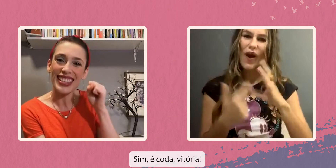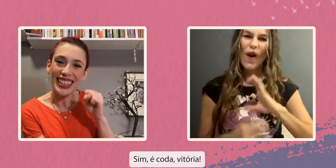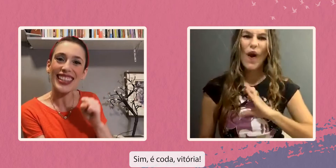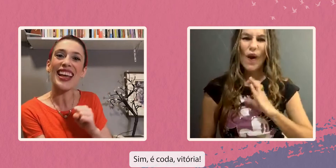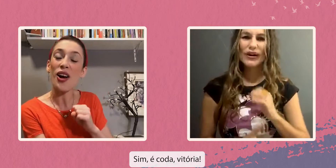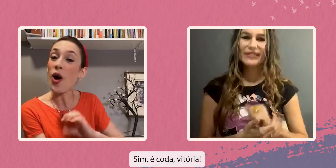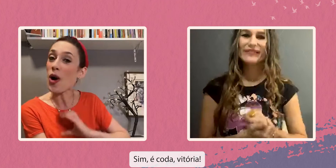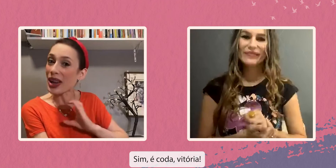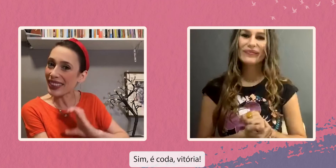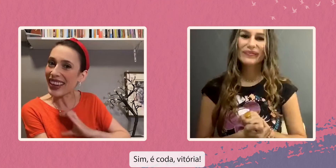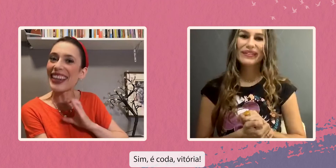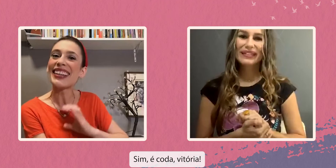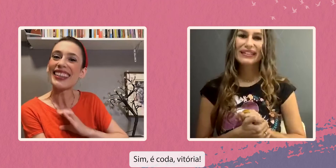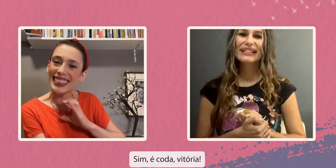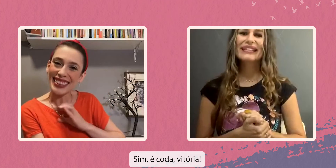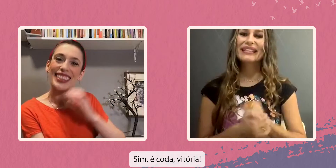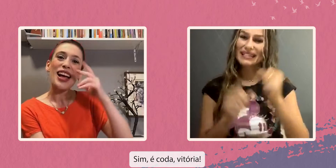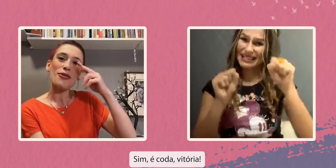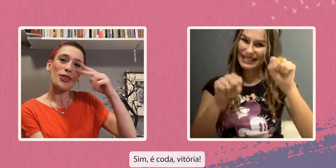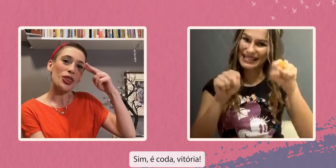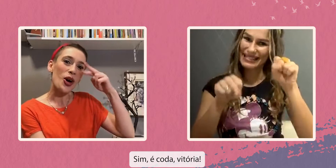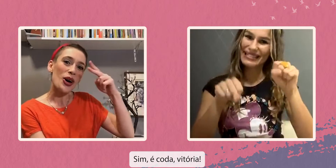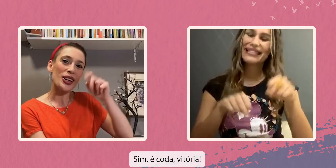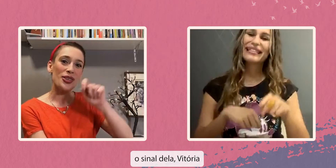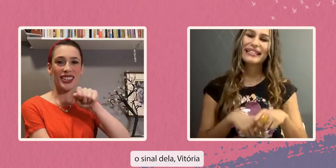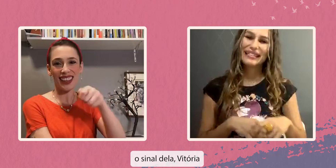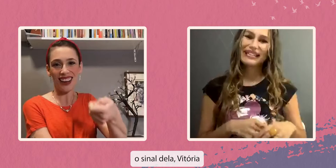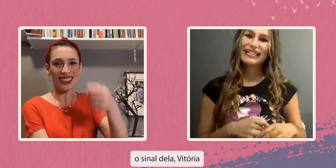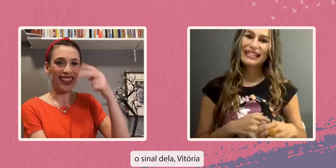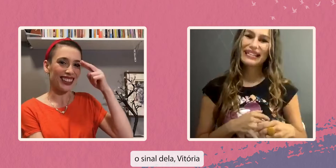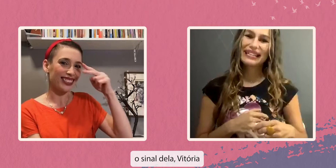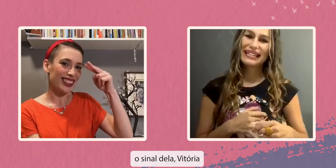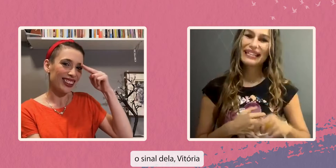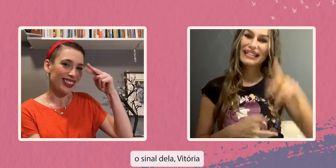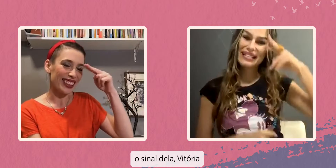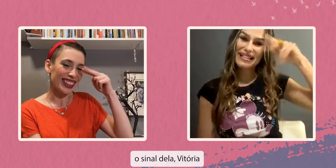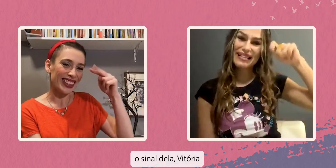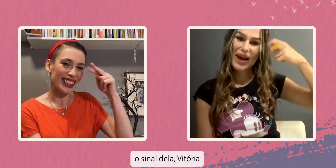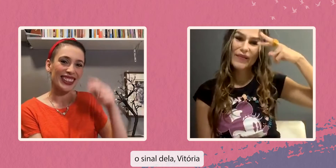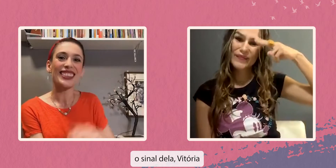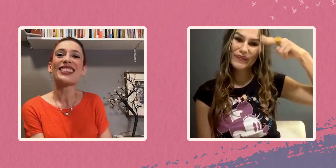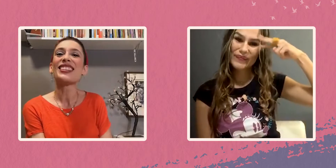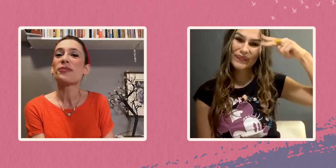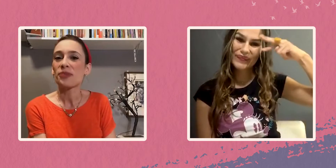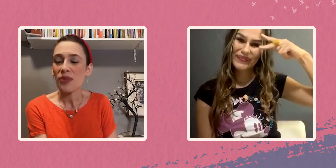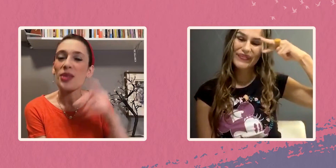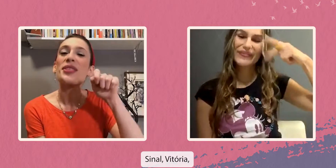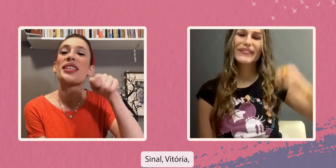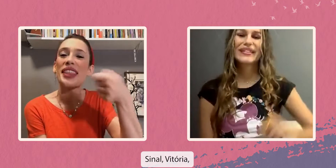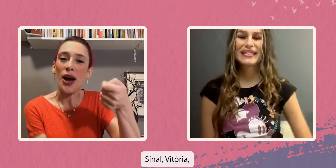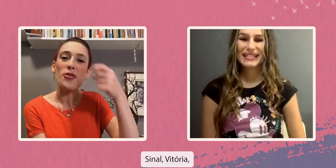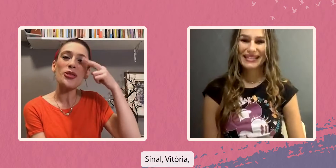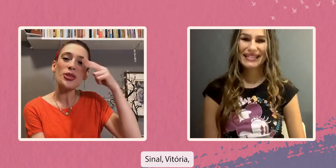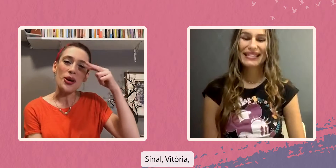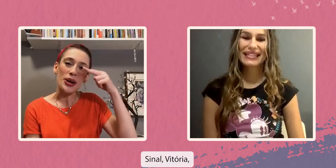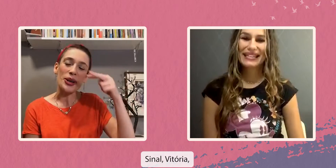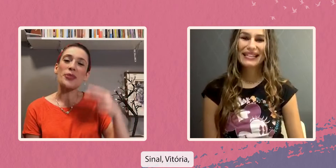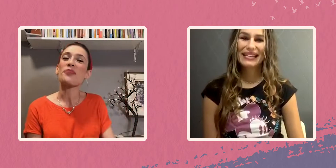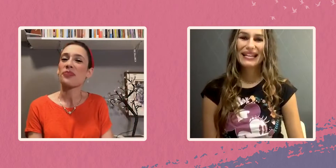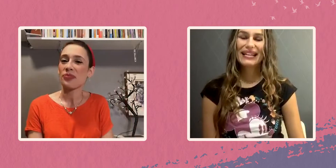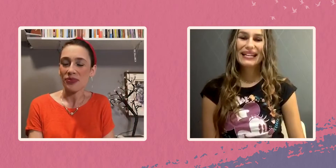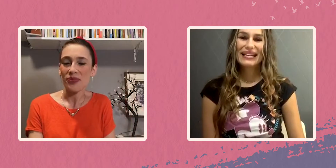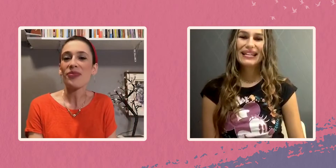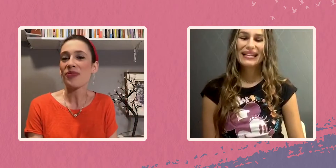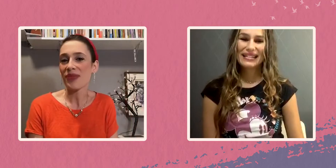ouvinte sim, é coda. Vitória, o sinal dela, Vitória. Sinal